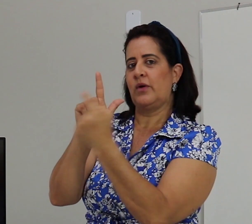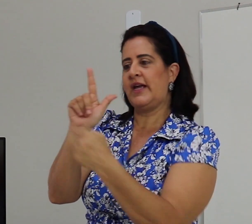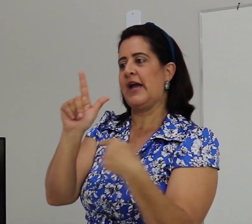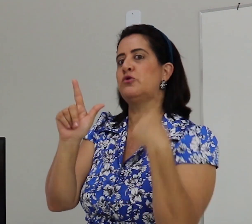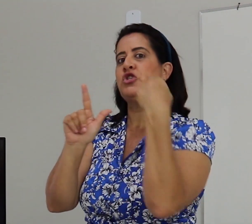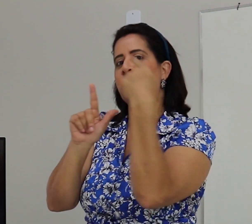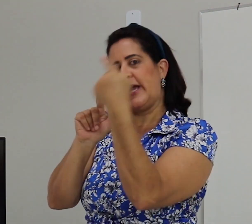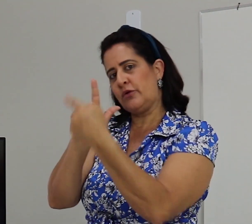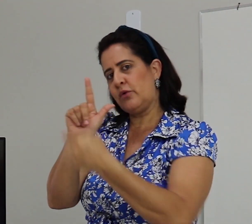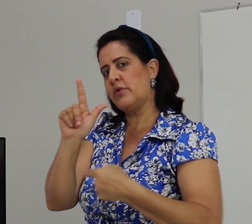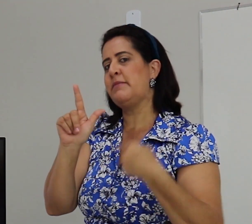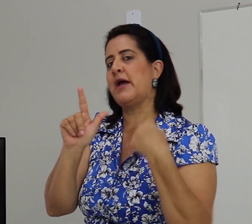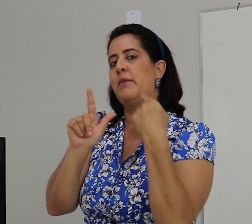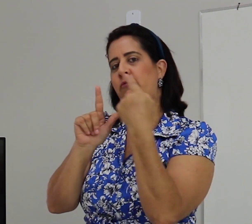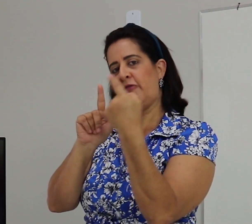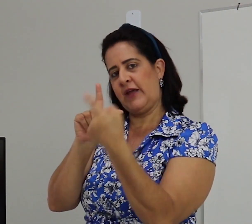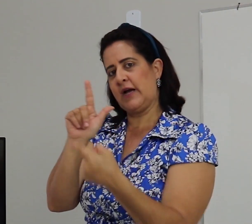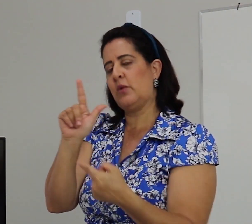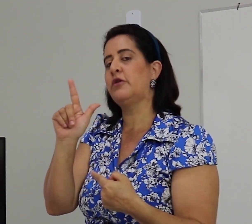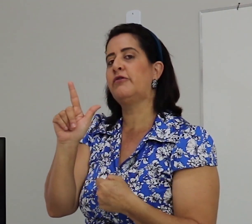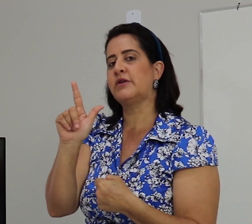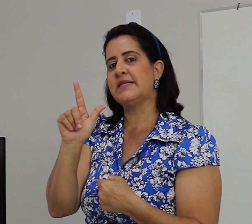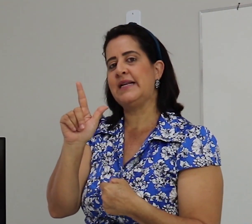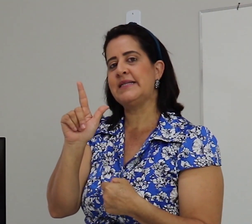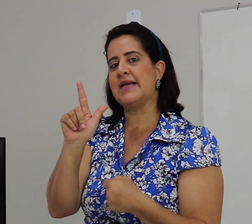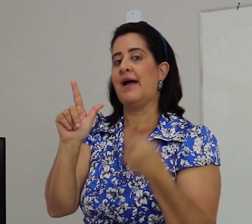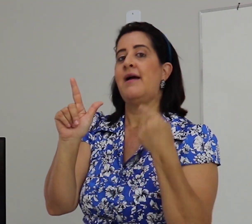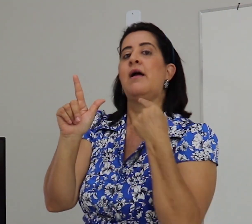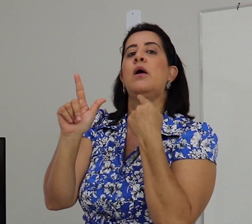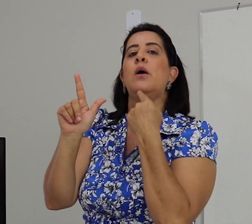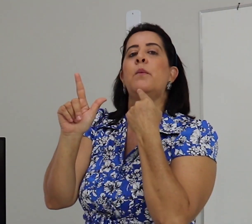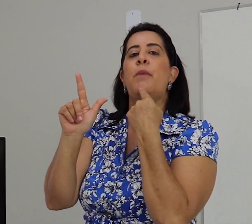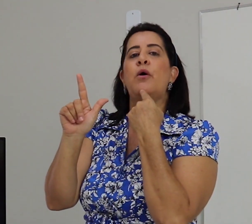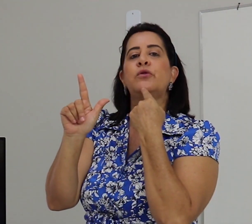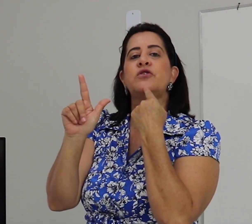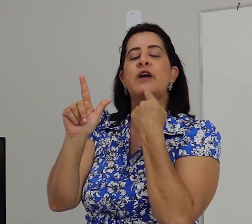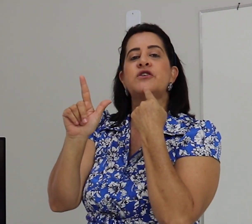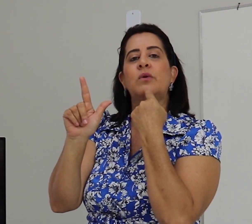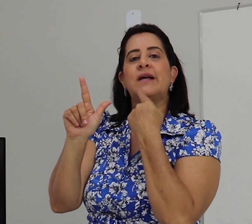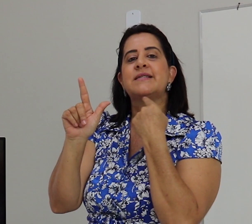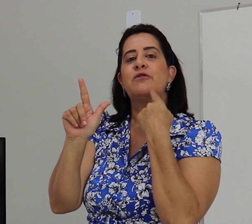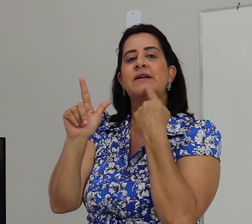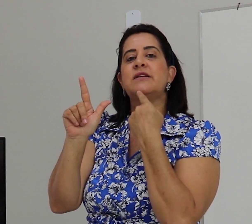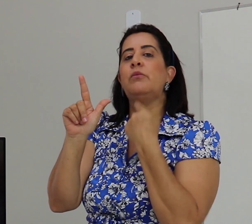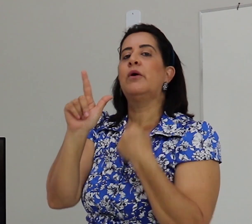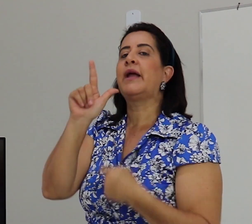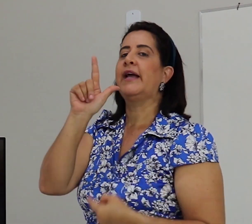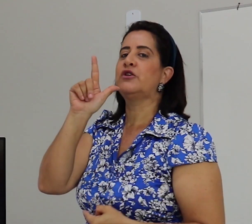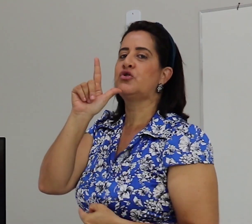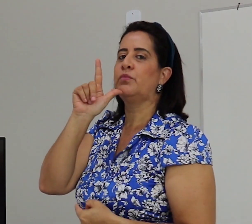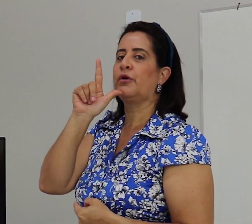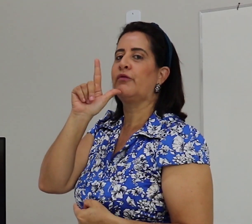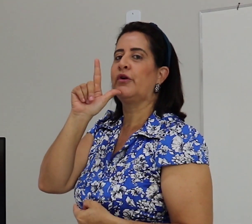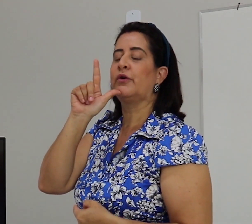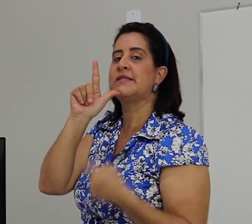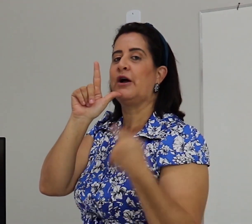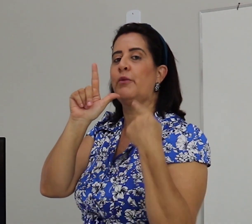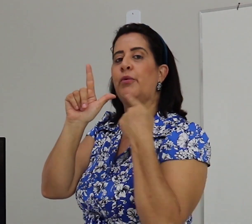que é o jeito com que minha mão fica quando eu for sinalizar. Ponto de articulação vai ser o meu queixo, porque eu vou encostar o meu